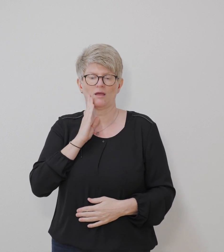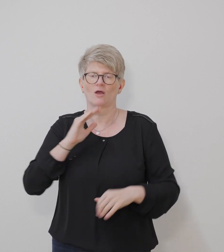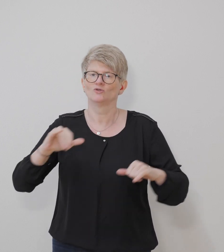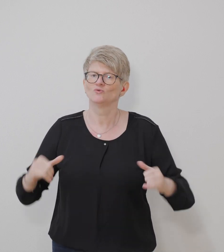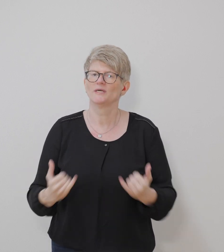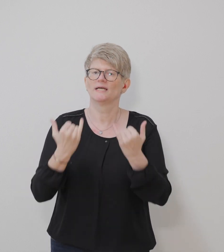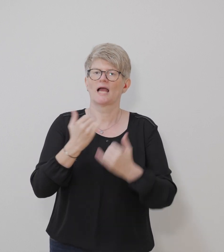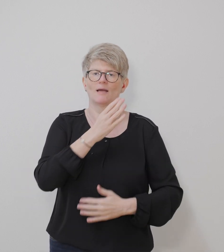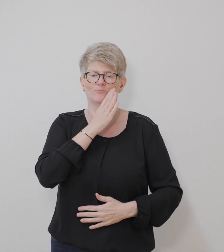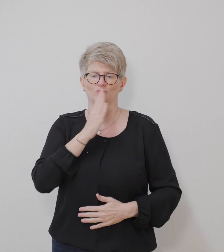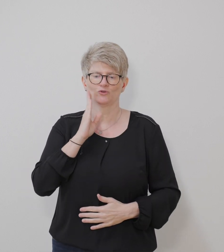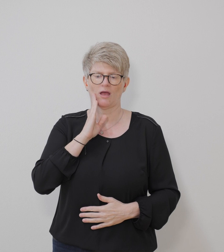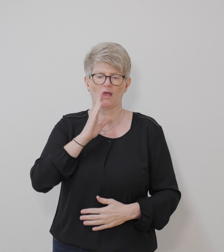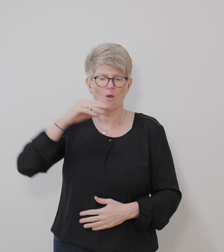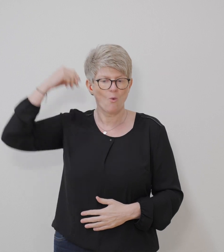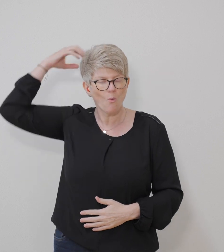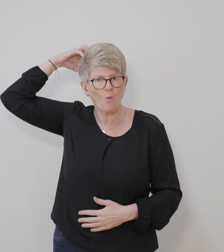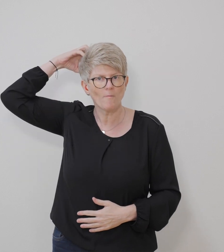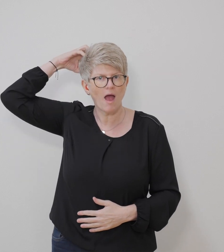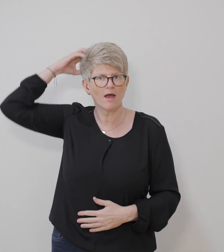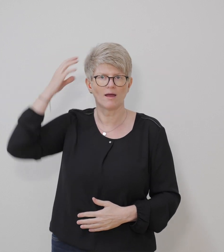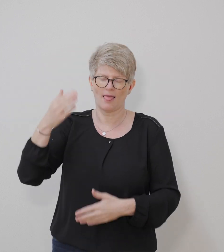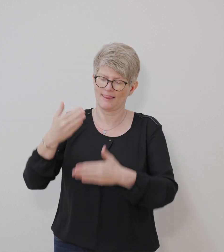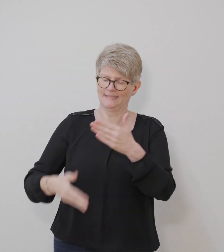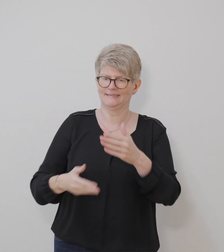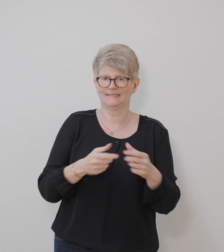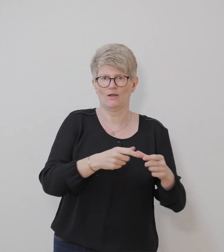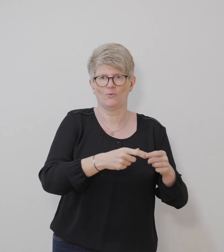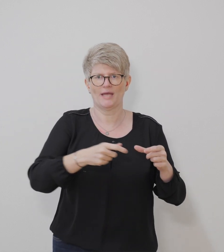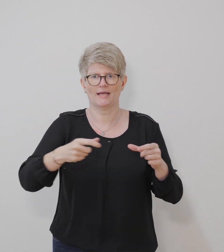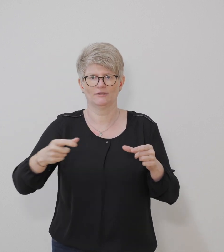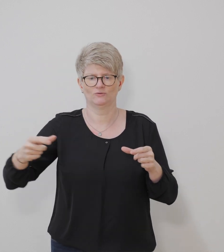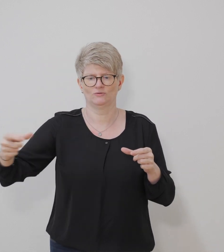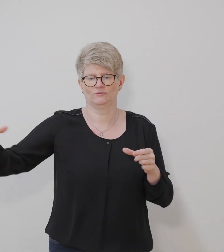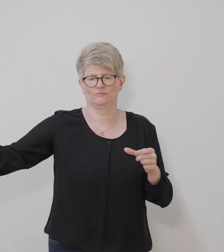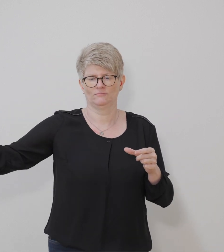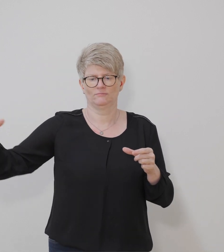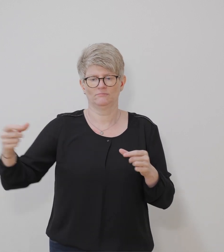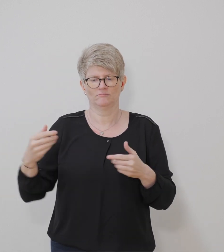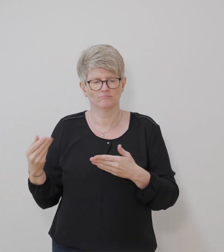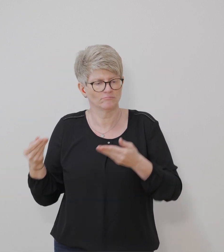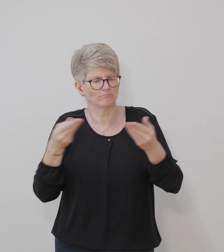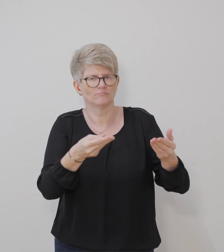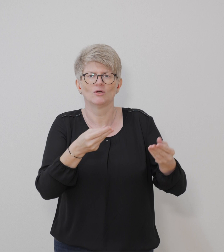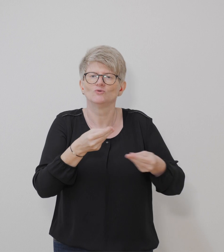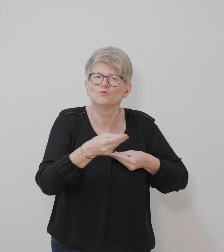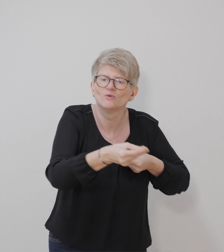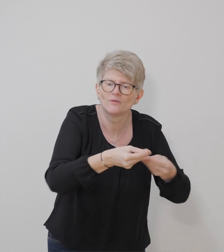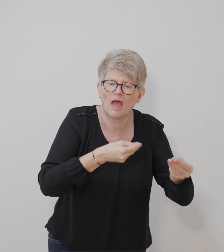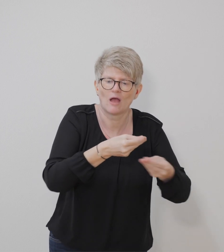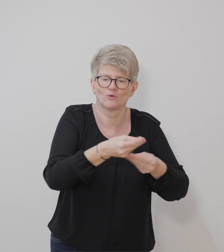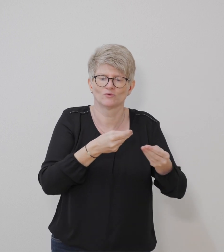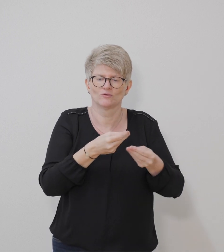erfahren. Ich möchte Danke sagen für die vielen wunderbaren Begegnungen in dieser schweren